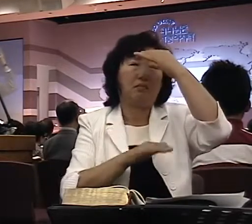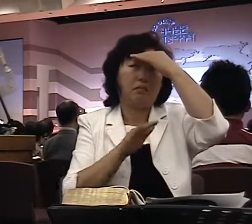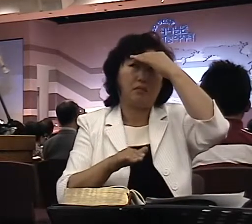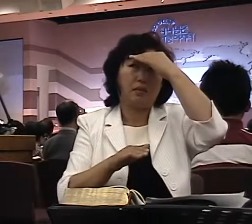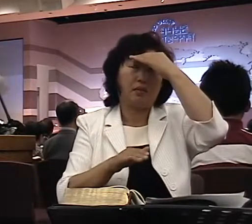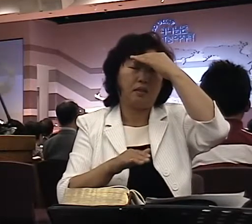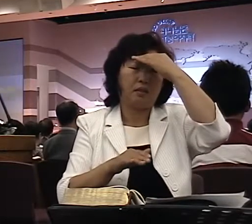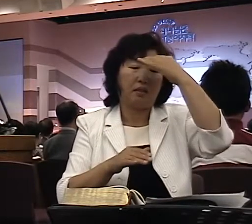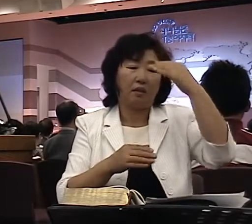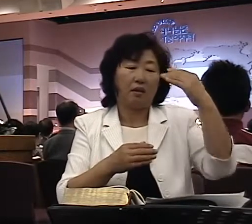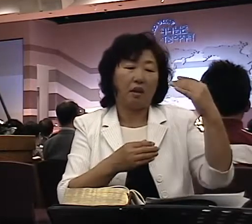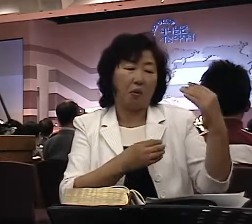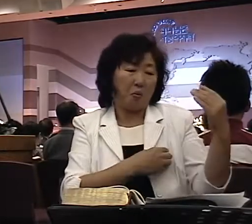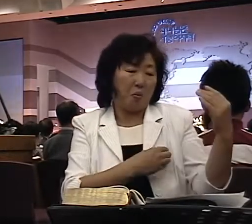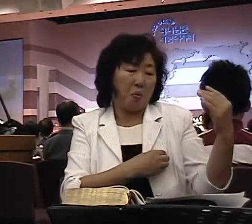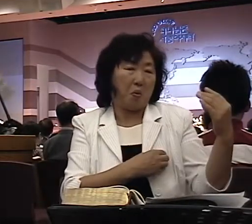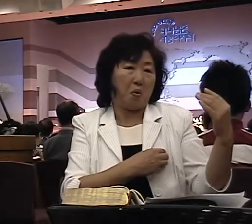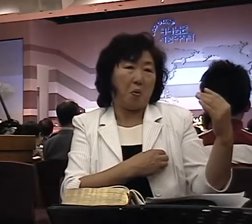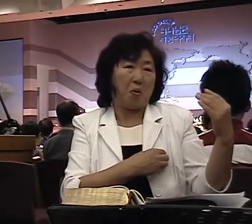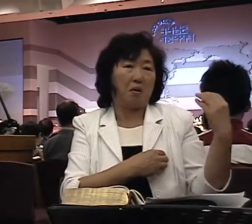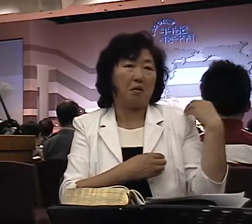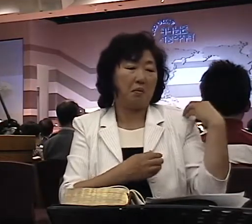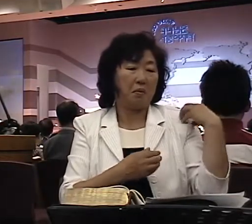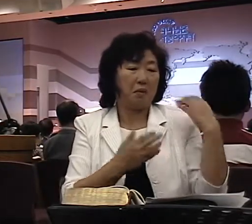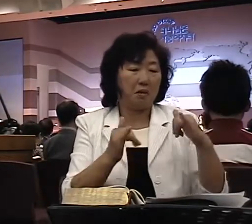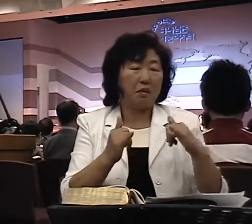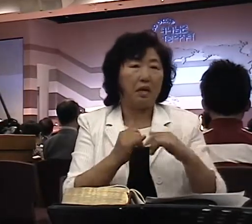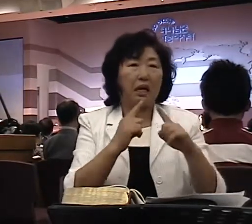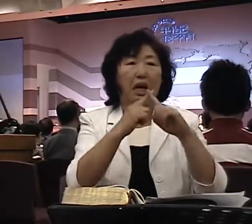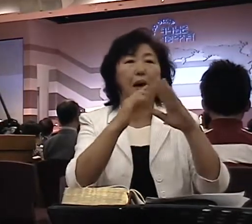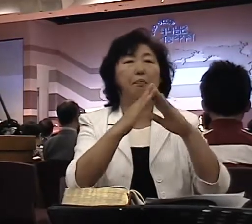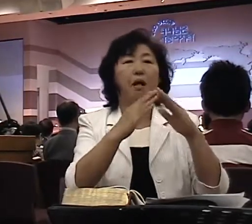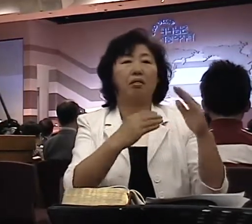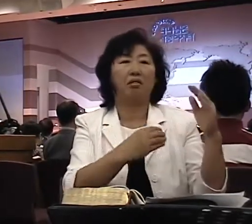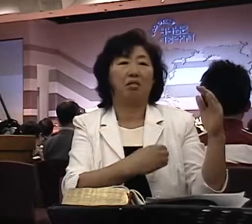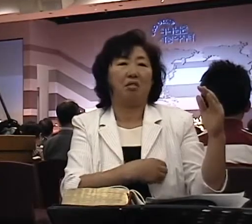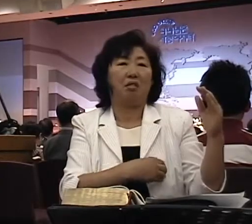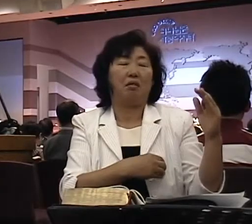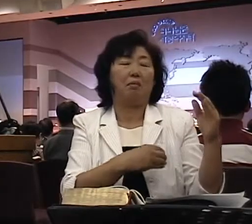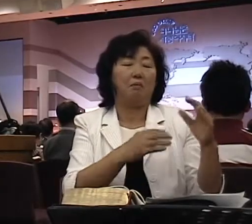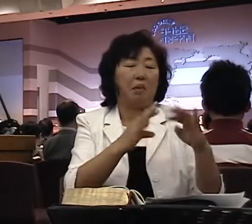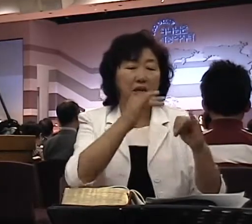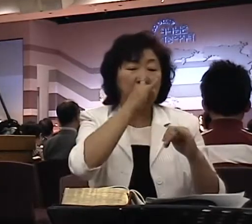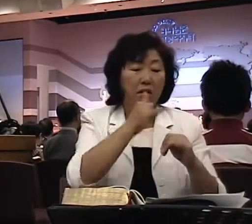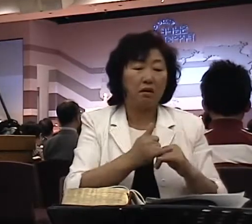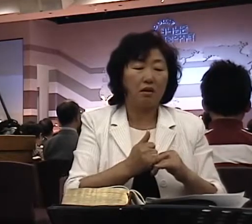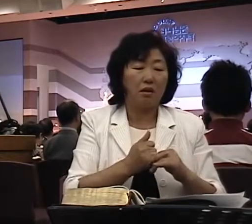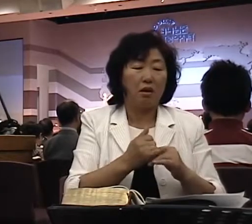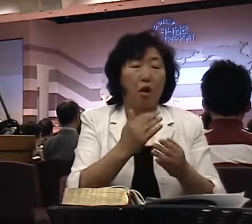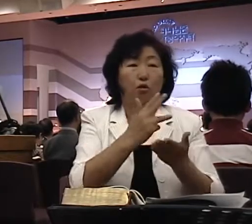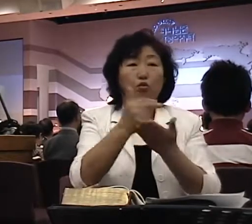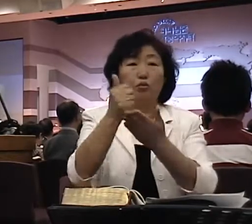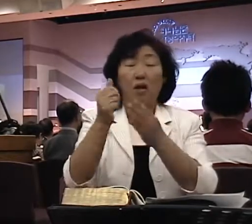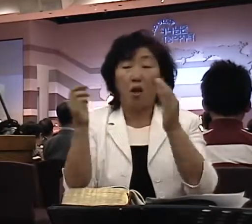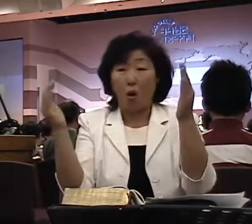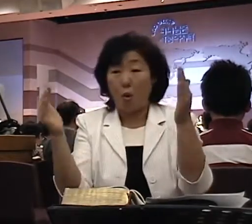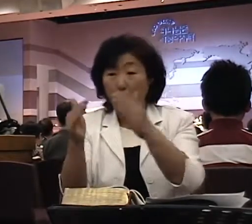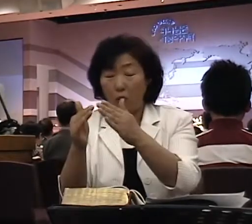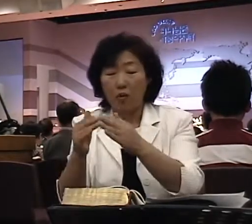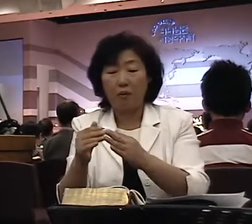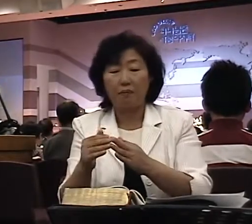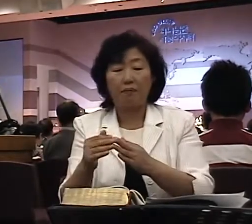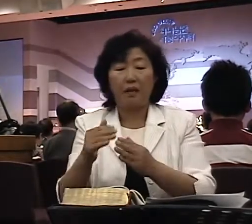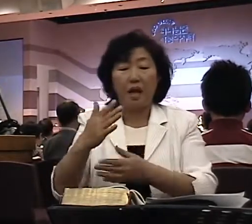훈장을 달고 있는 사람들은 많이 있죠. 간판을 걸고 있는 교회는 많이 있지만 주님의 포인트는 내가 다시 오는